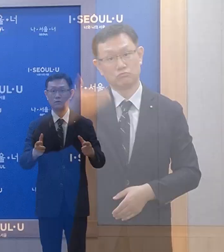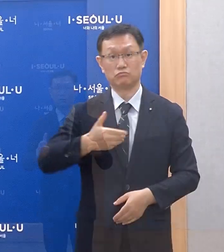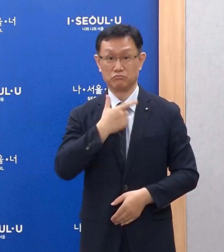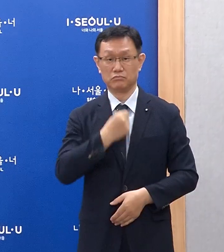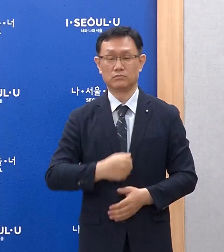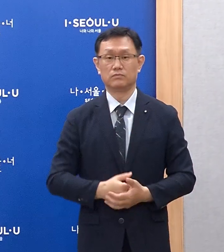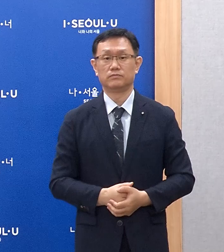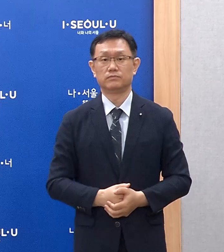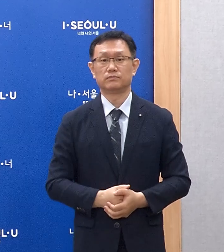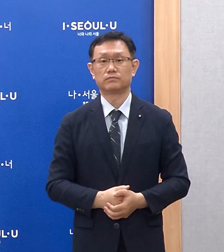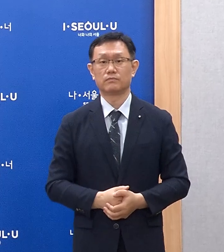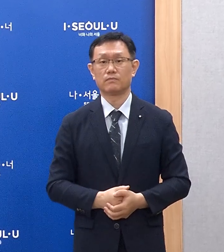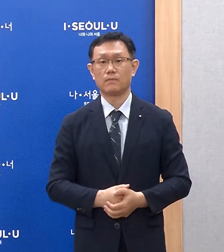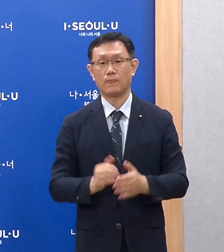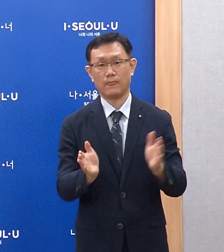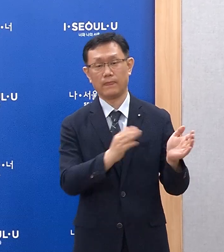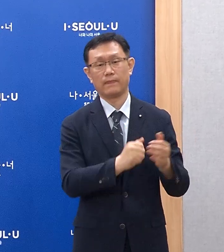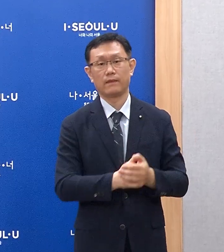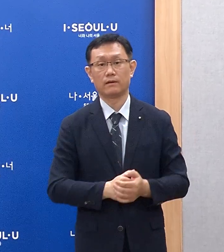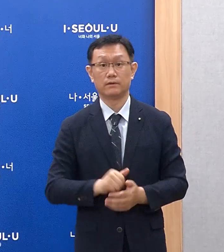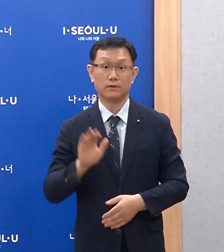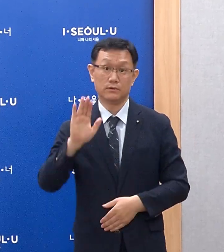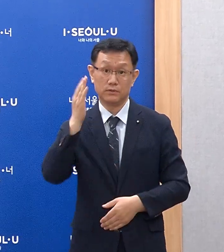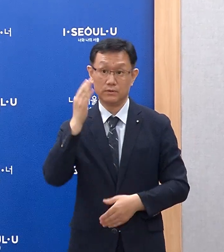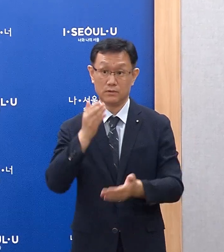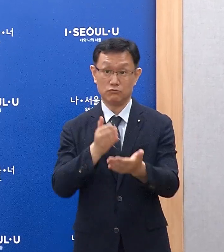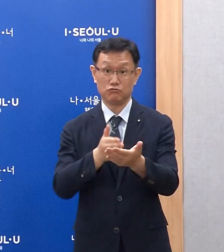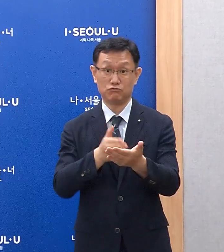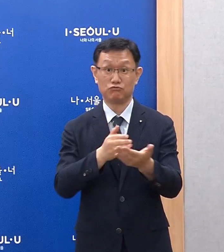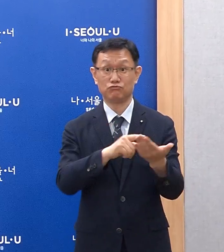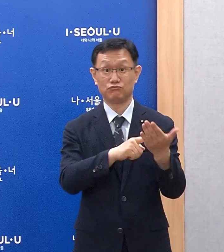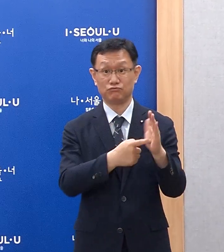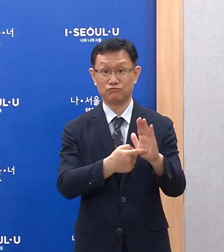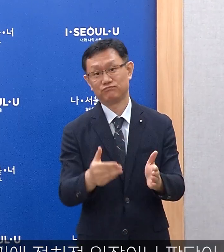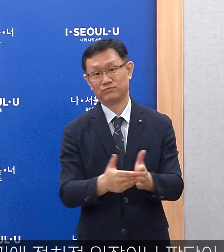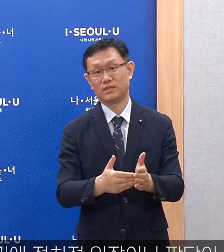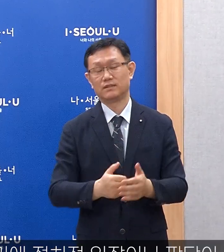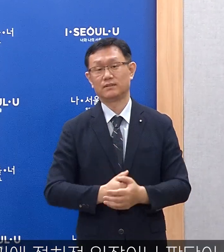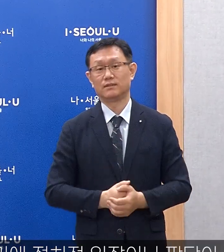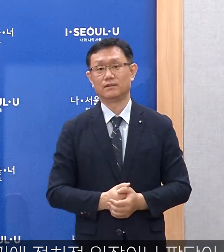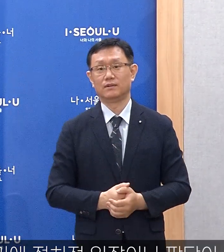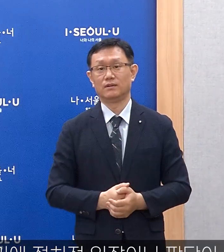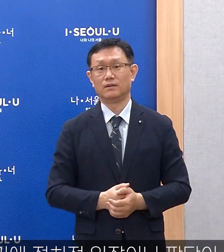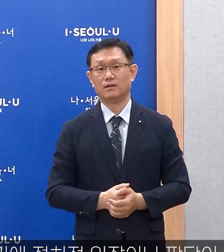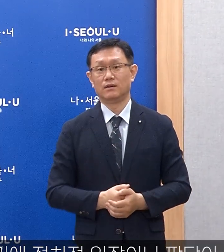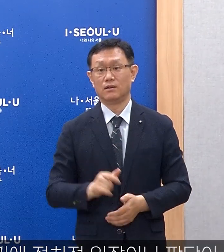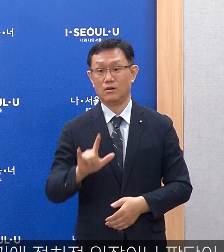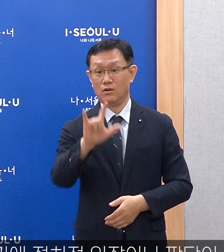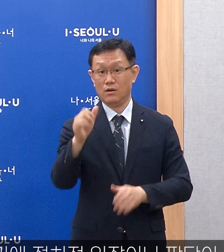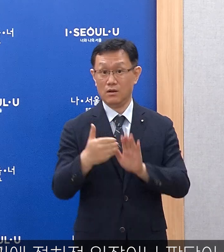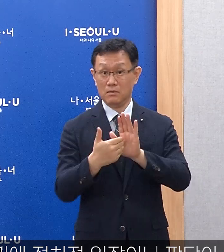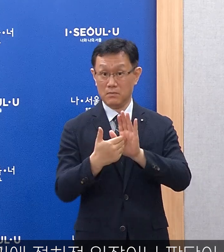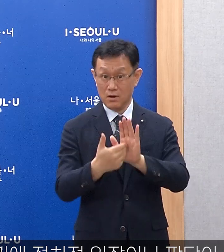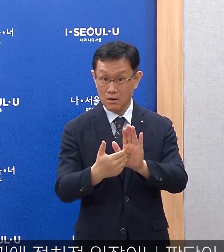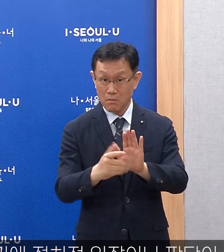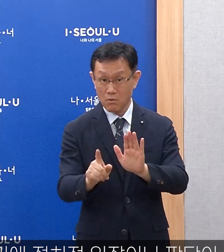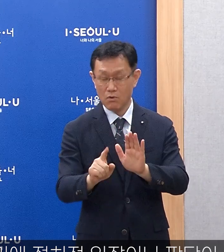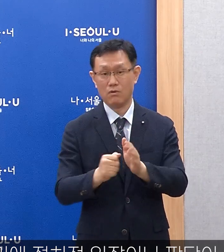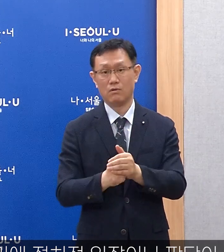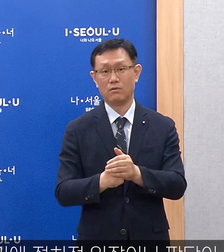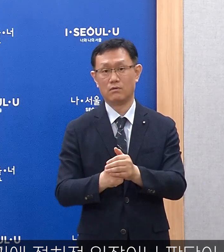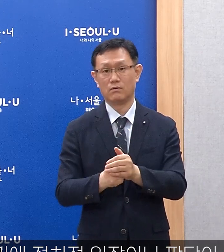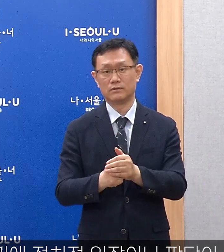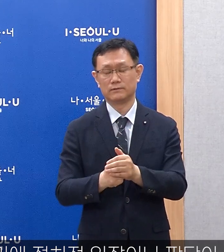궁금합니다. 최근에 그런 말씀들이 나온 걸 저도 뉴스를 통해서 봤습니다. 사실 이 방역이라고 하는 것은 과학인데